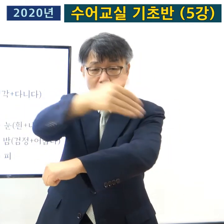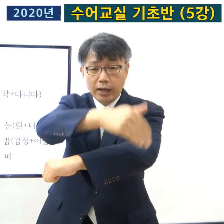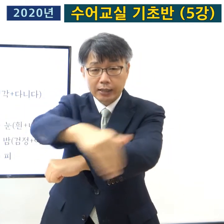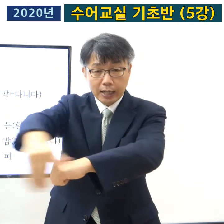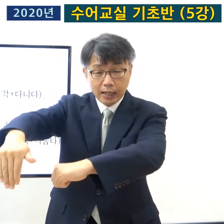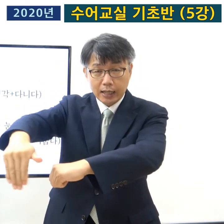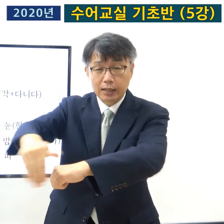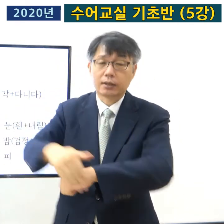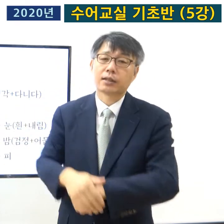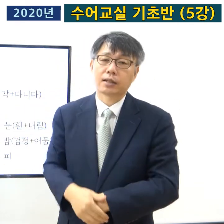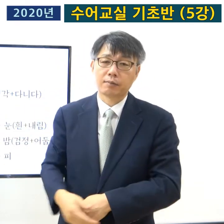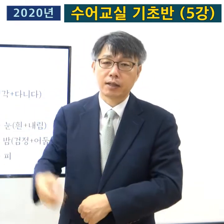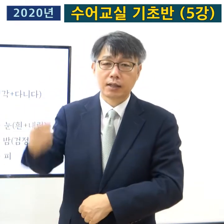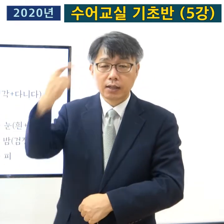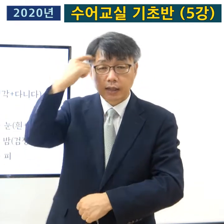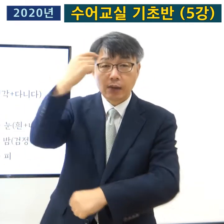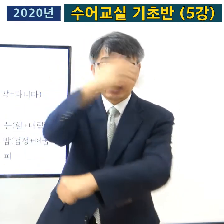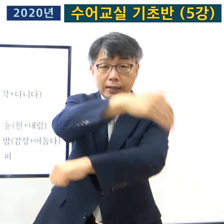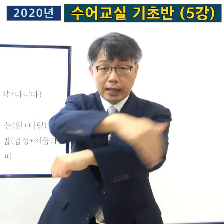계획하다 이렇게 됩니다. 계획하다,